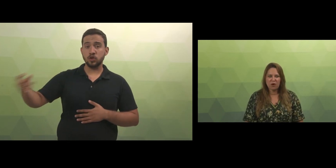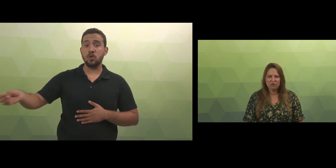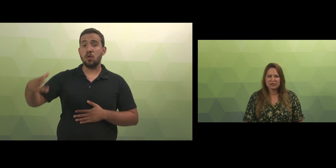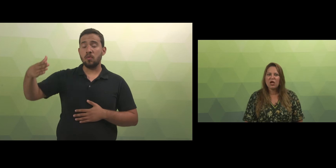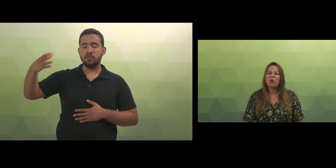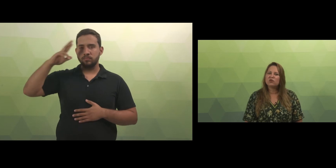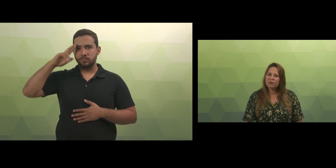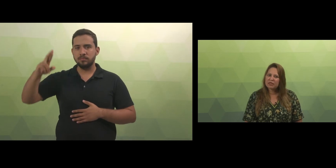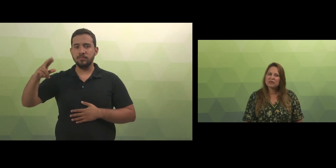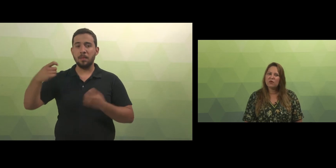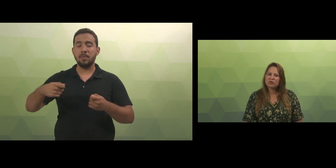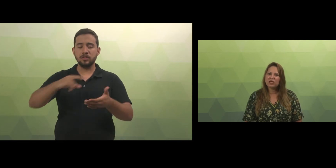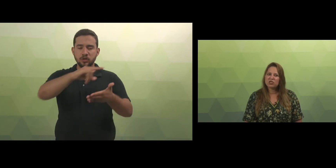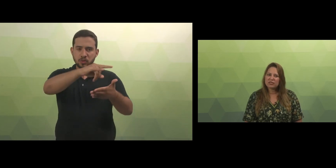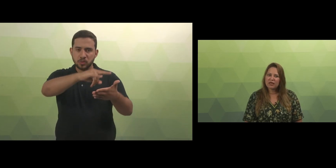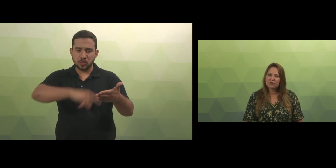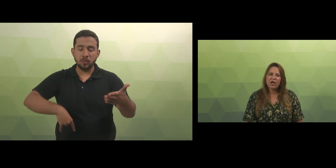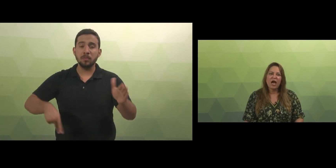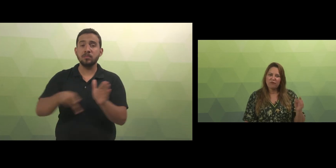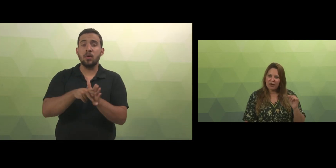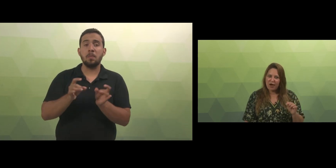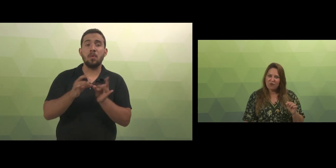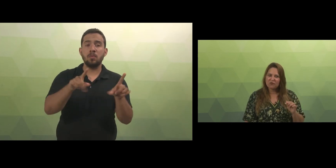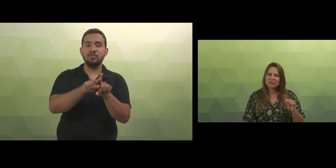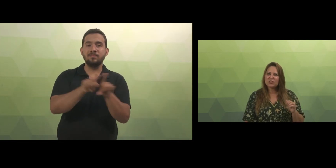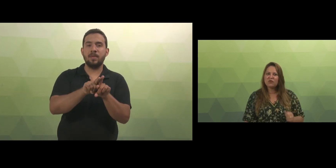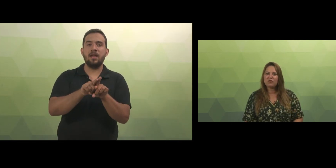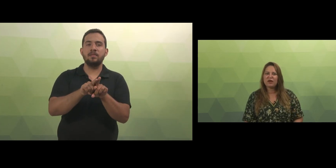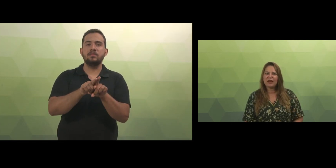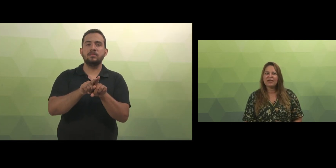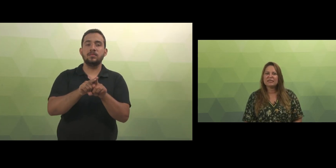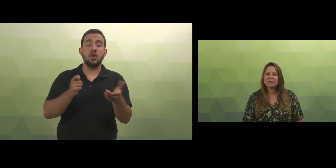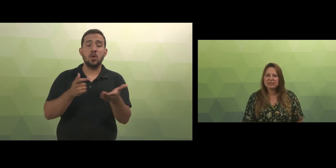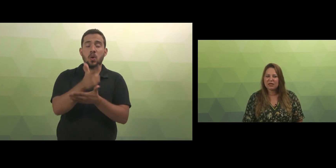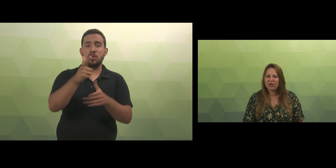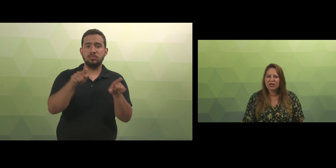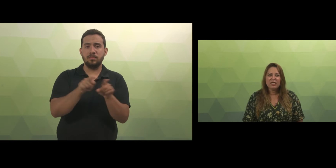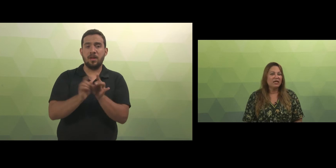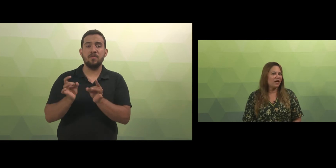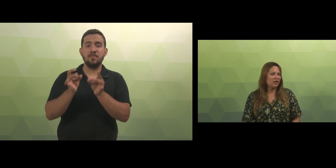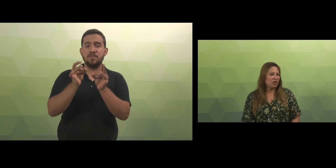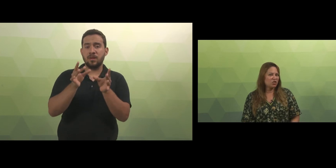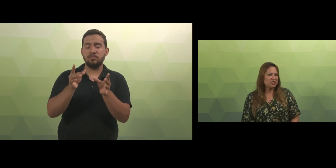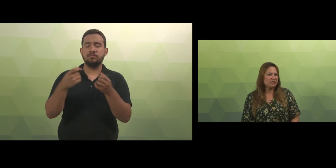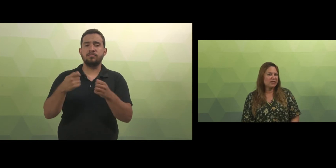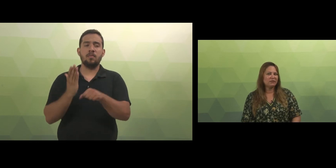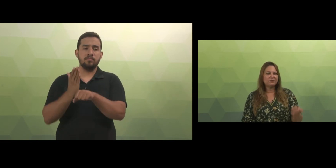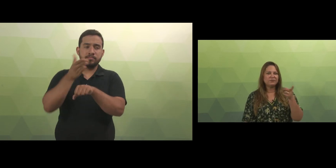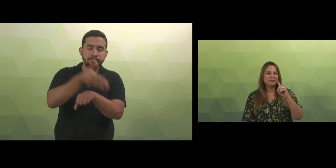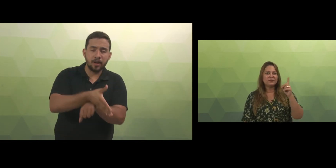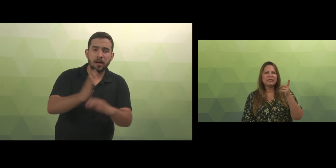de imóveis, onde o bem se encontra registrado. Afinal, vocês já ouviram falar nessa expressão, né? Quem não